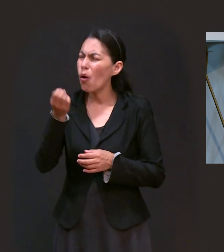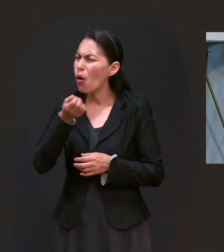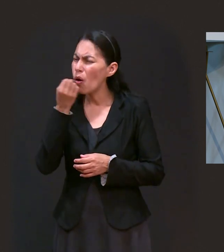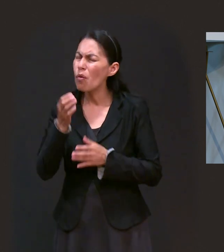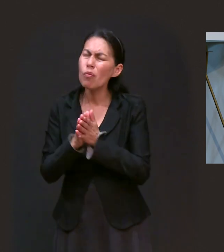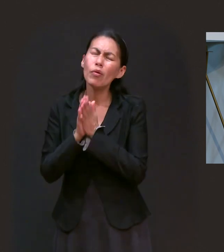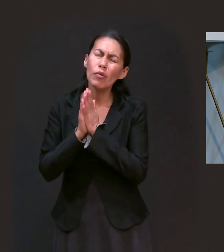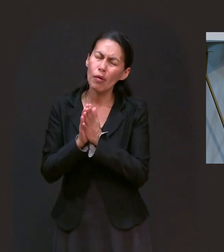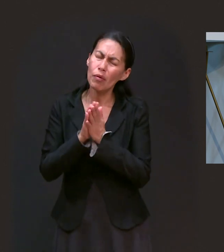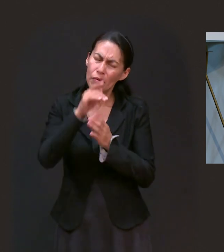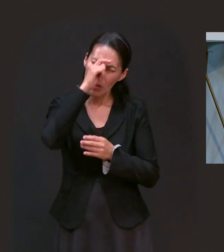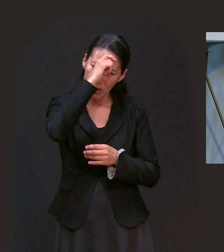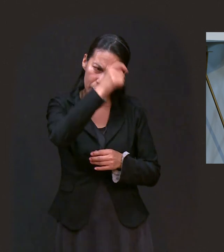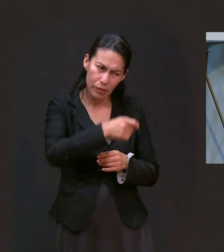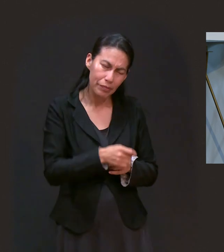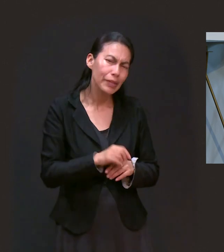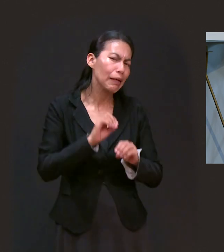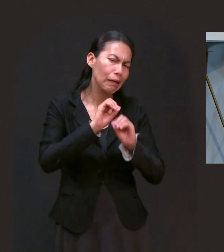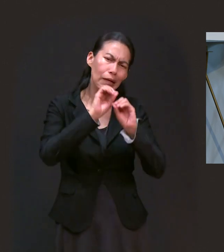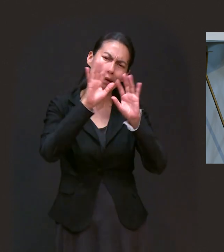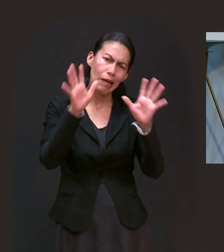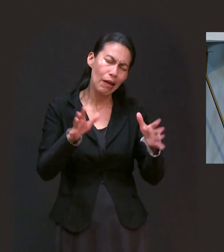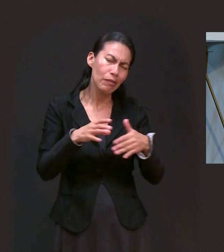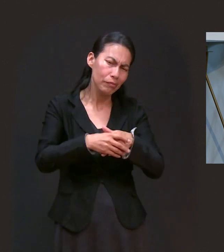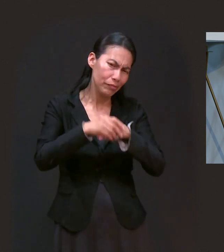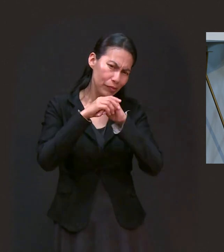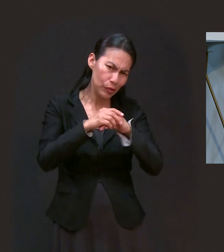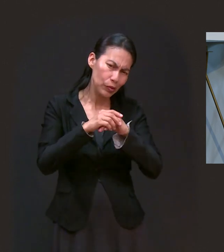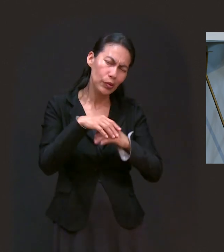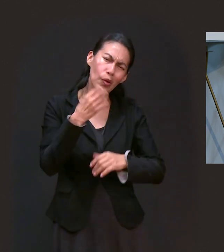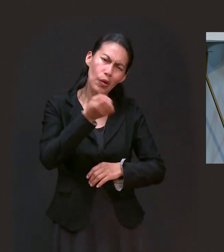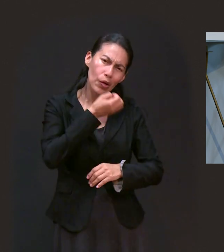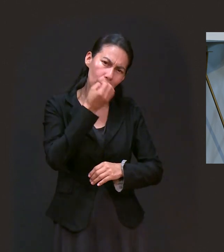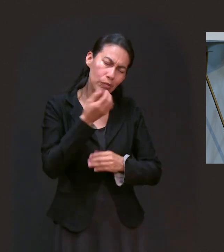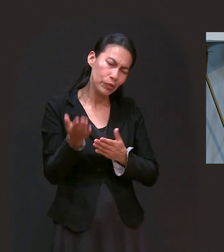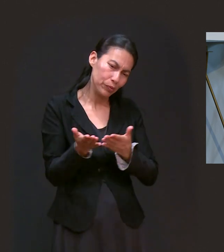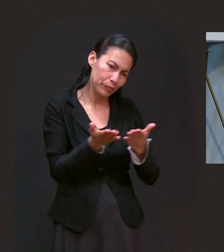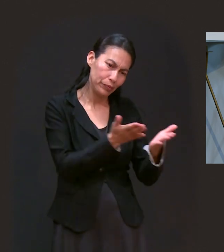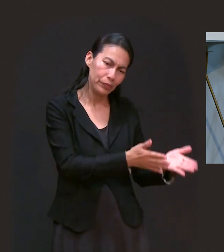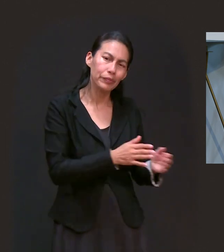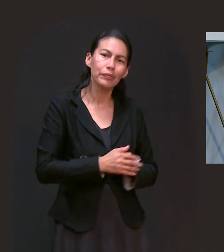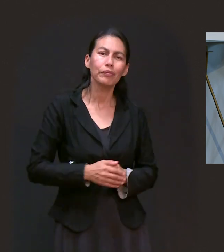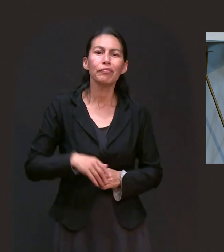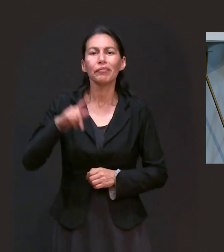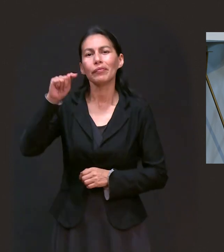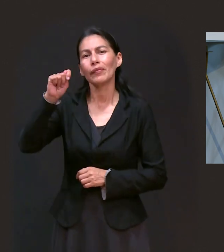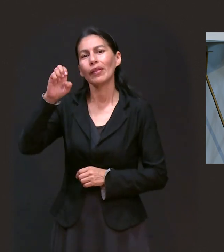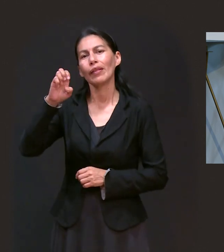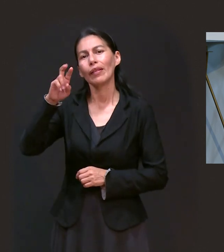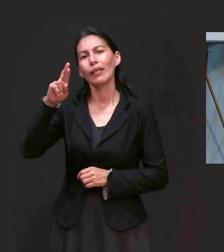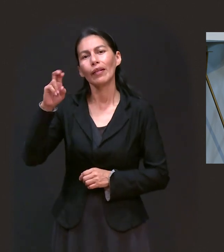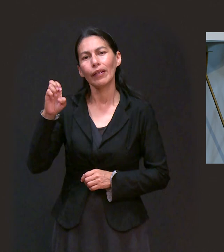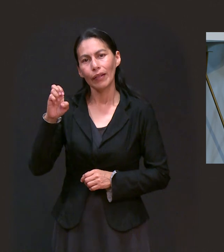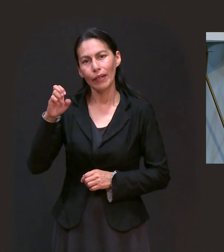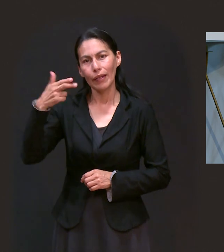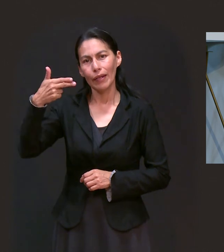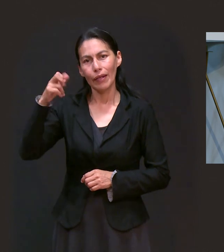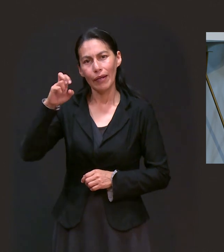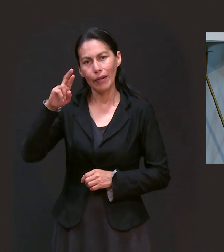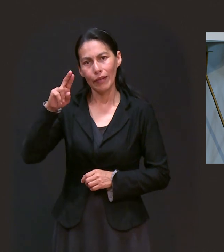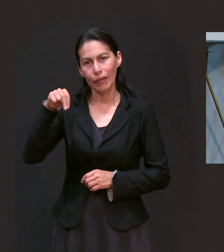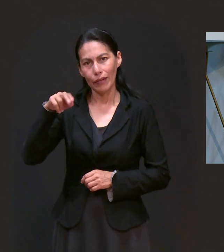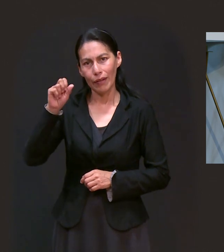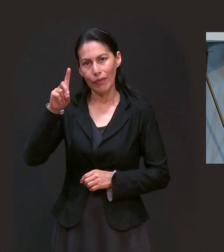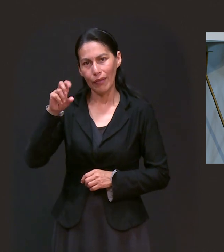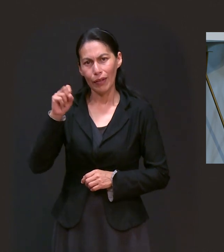diego california un saludo para ti alejandro estaremos orando contigo por sus y tere hernández